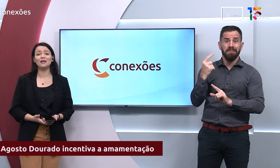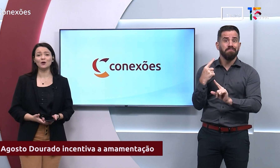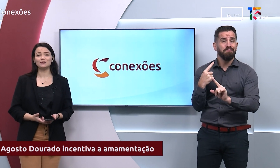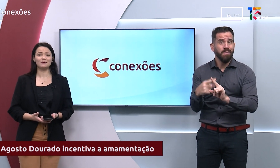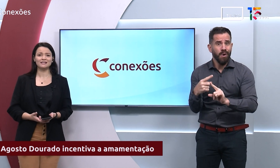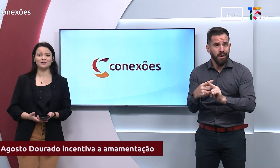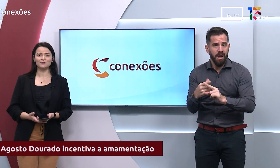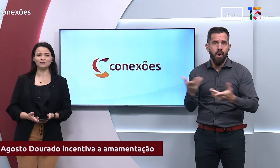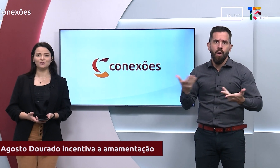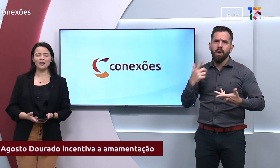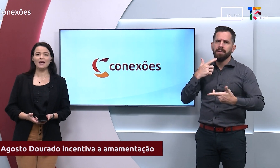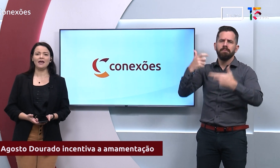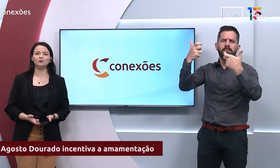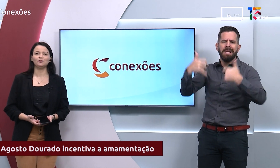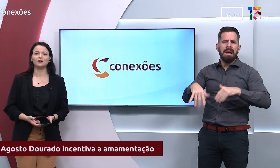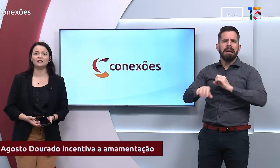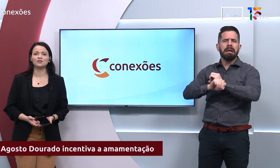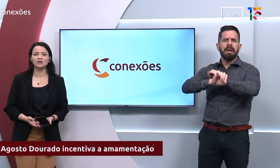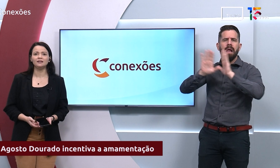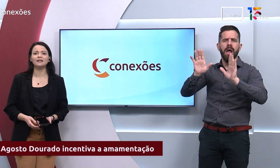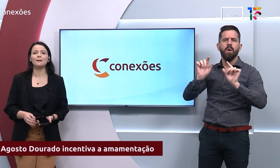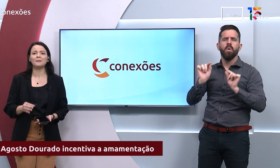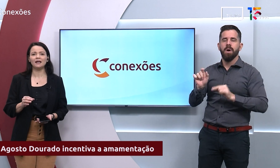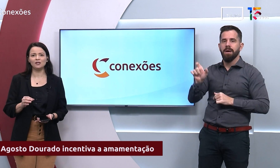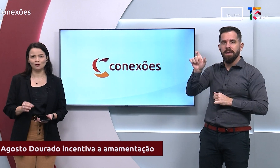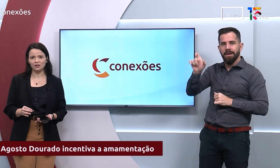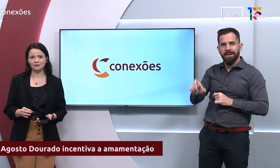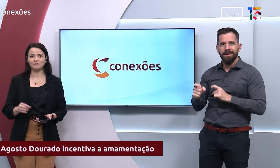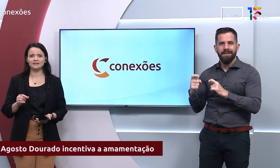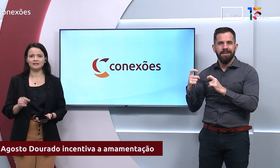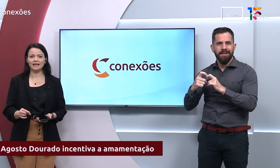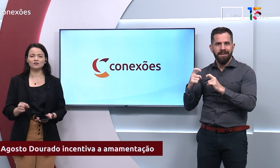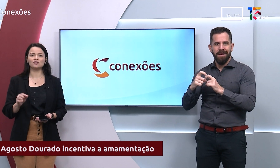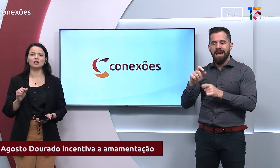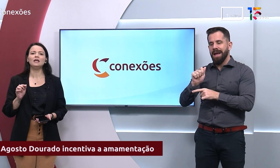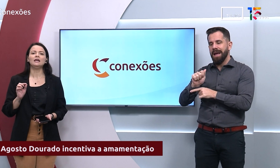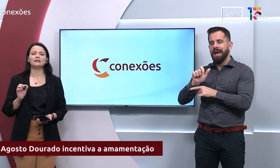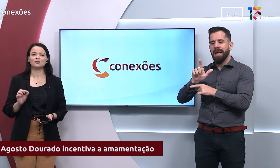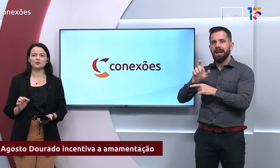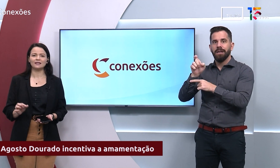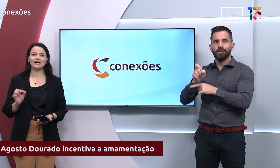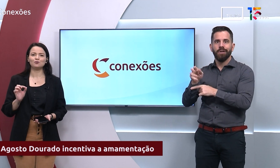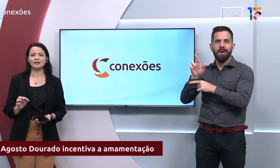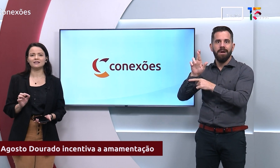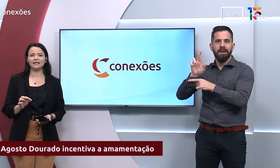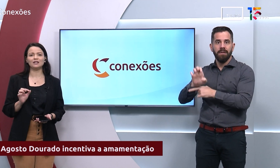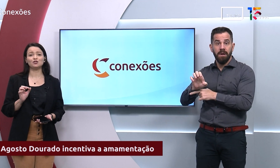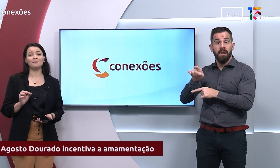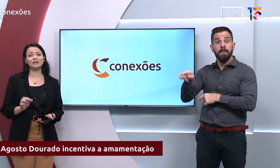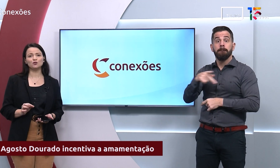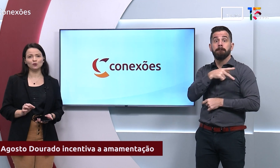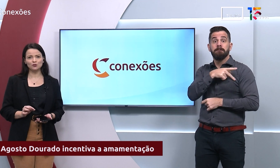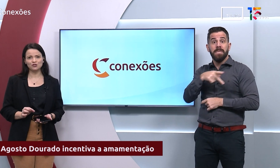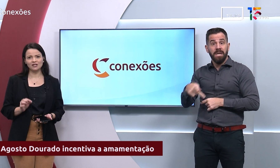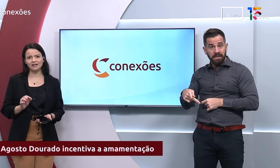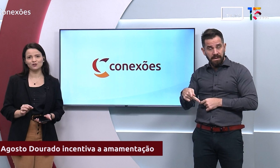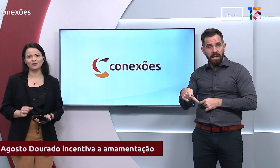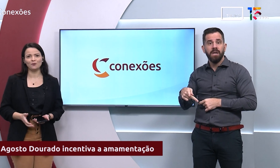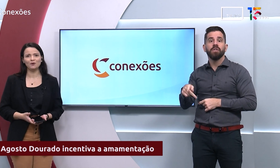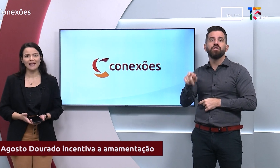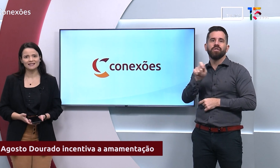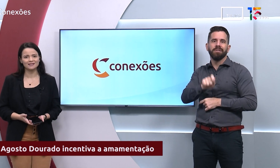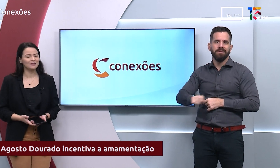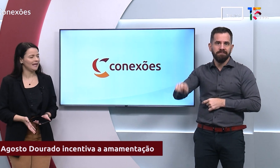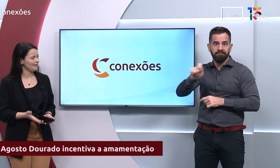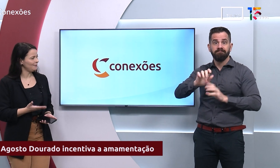explicar melhor sobre esse assunto é o Dr. Alexandre Marchiori, presidente da Sociedade Brasileira de Mastologia